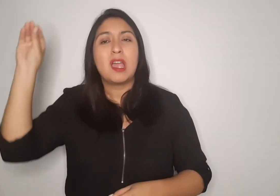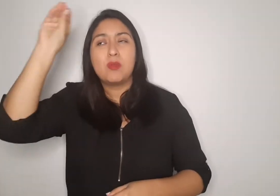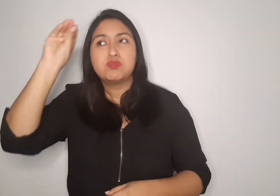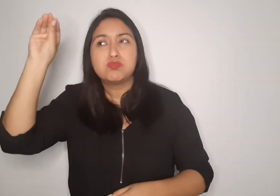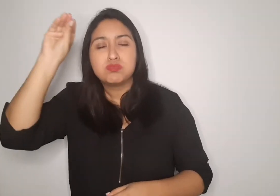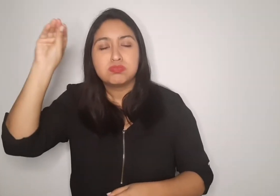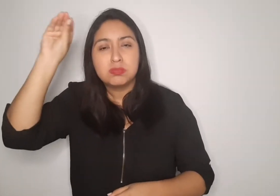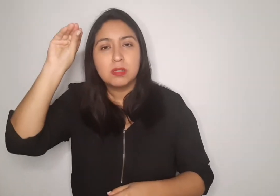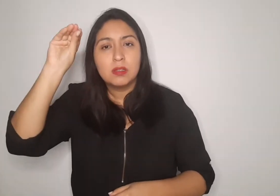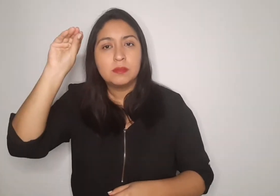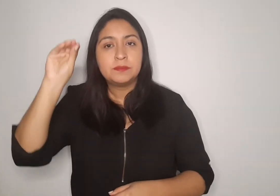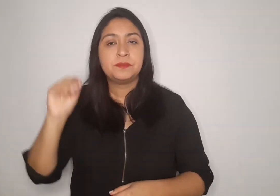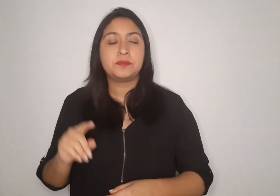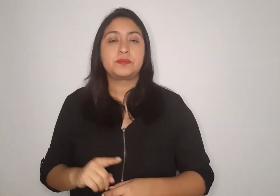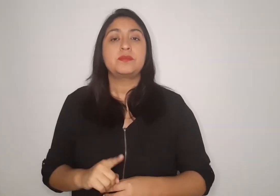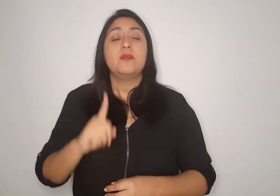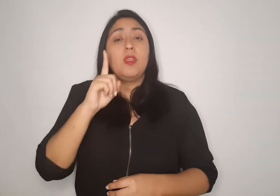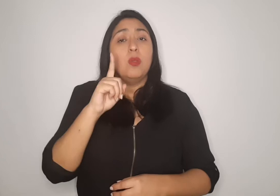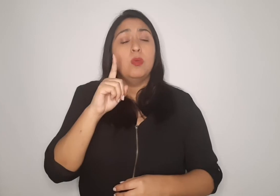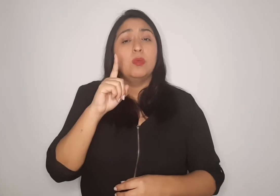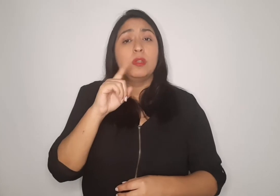Una vez leí por ahí que,